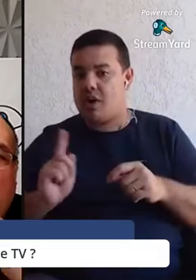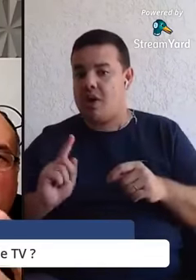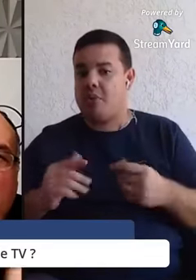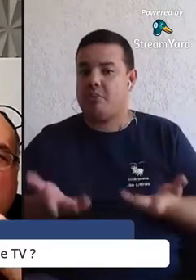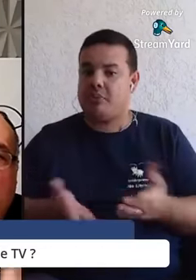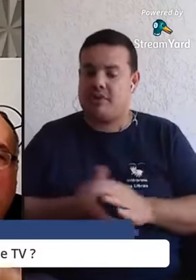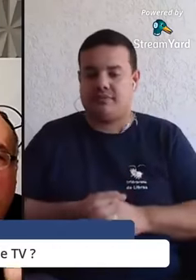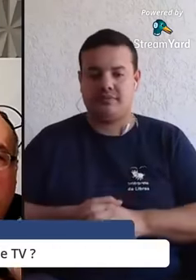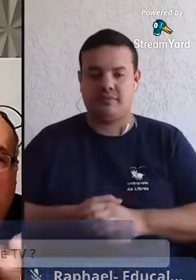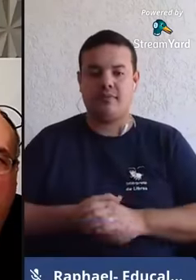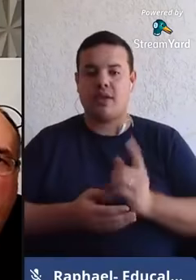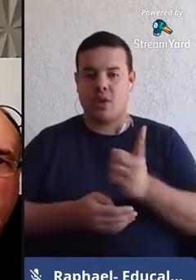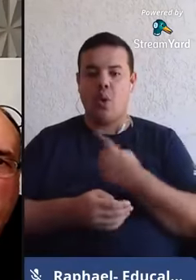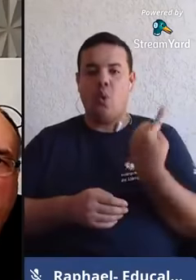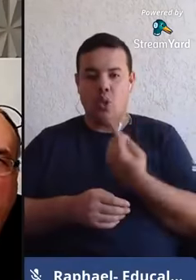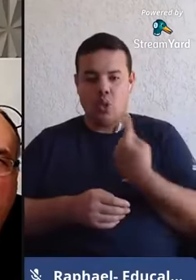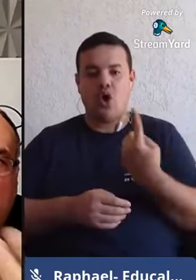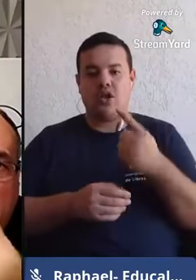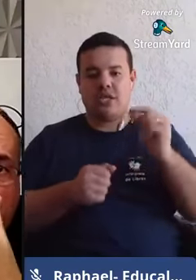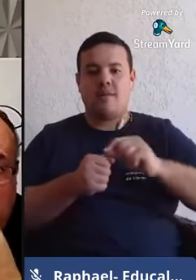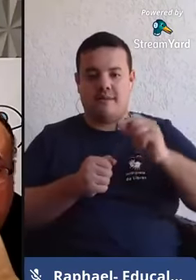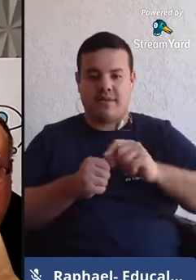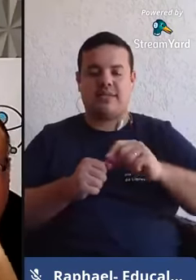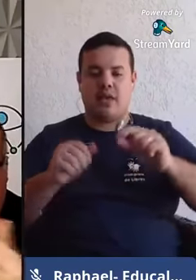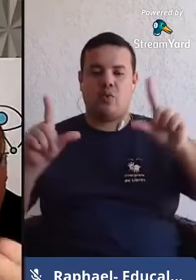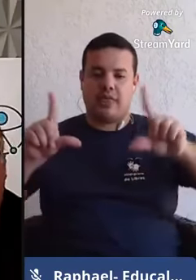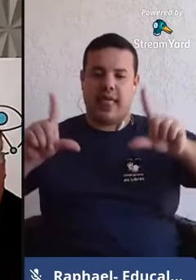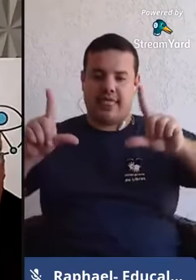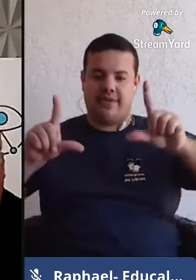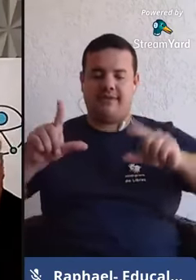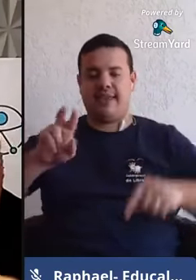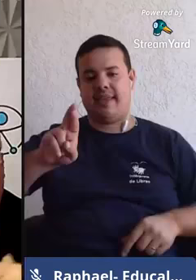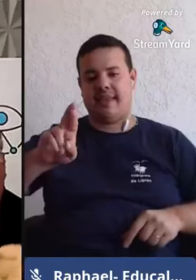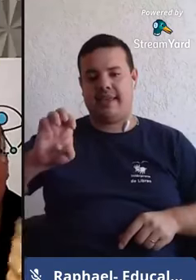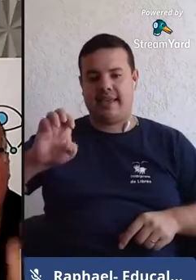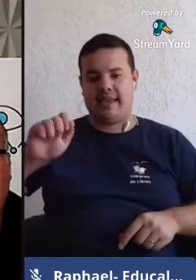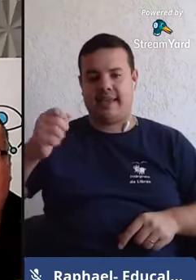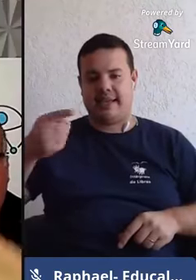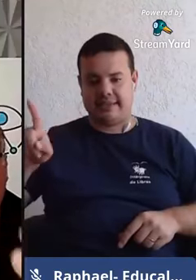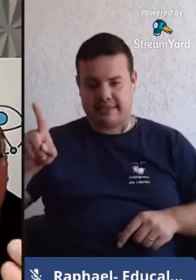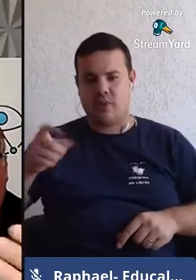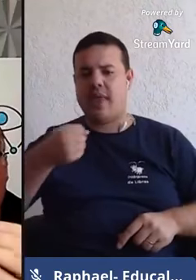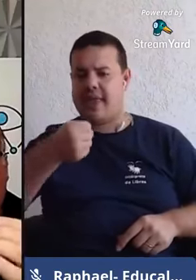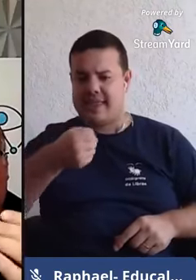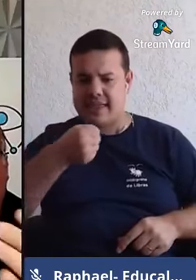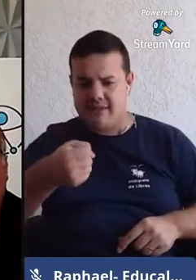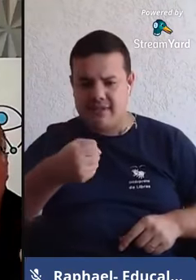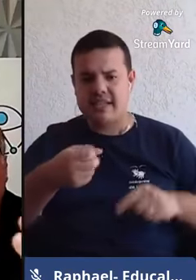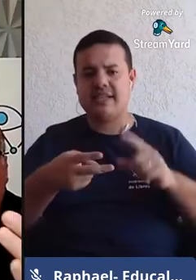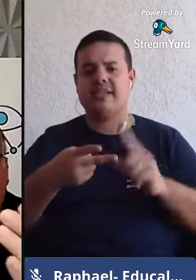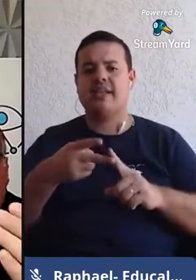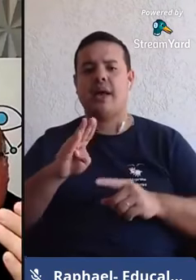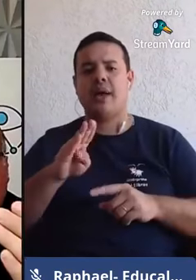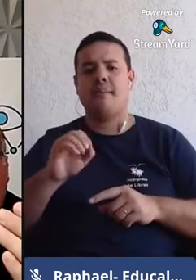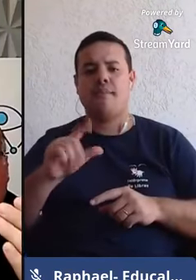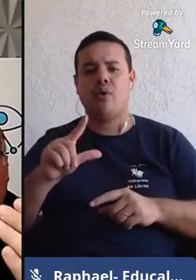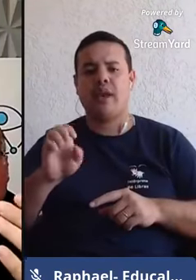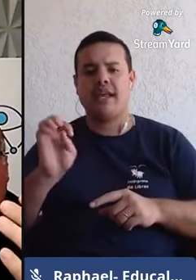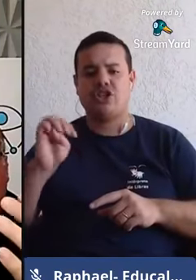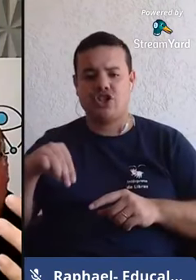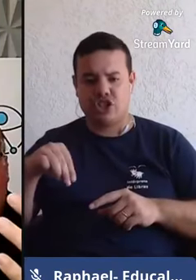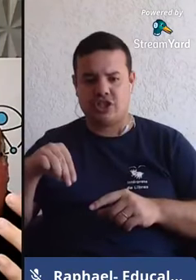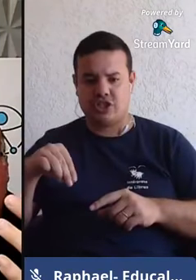gente tem feito através da TV Reação, que você conhece, mas é mais entrevista, boletins de notícia e tal. O programa de TV,